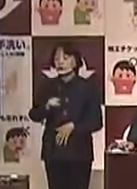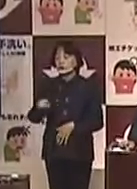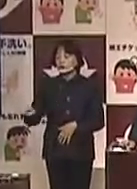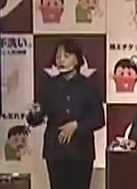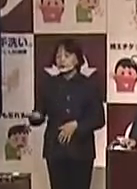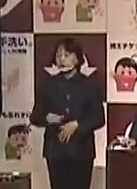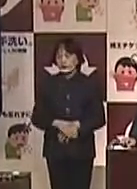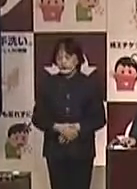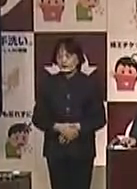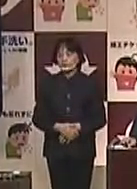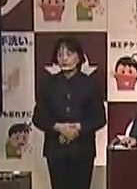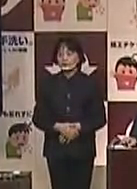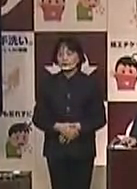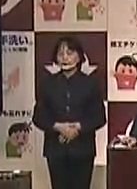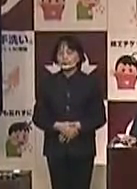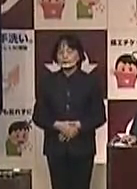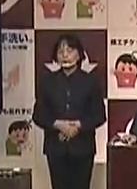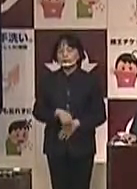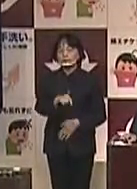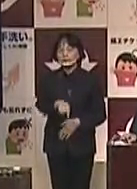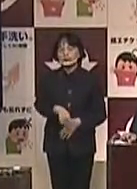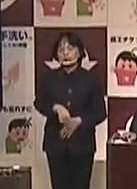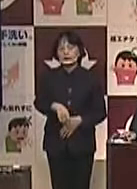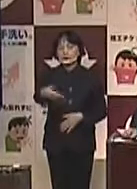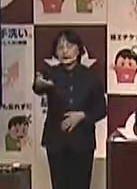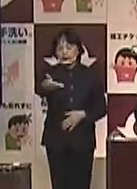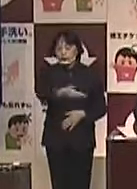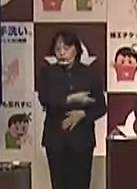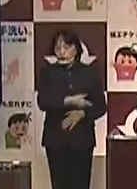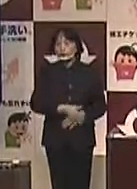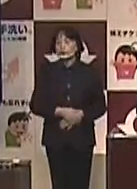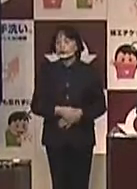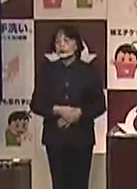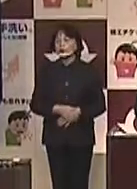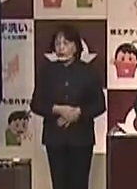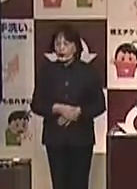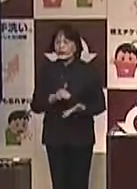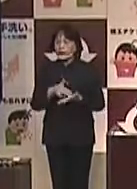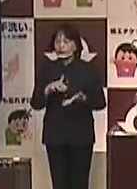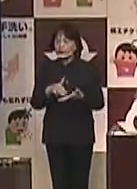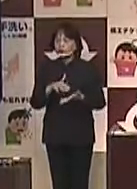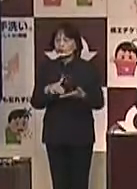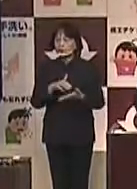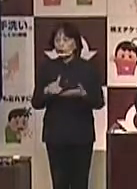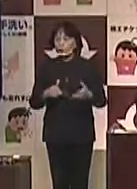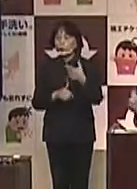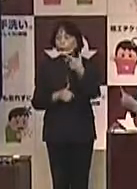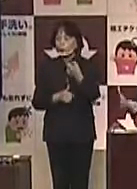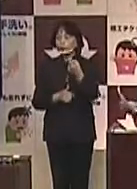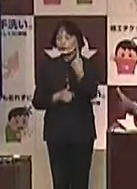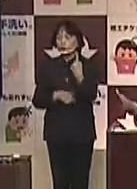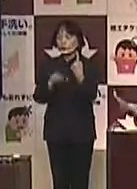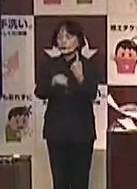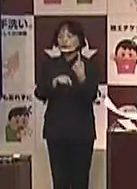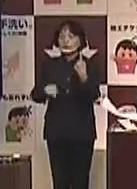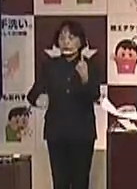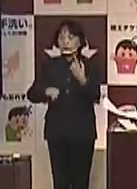ただいた人数 32人ですね。61がそれ以外の方たちとの接触があった